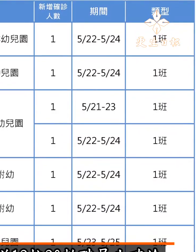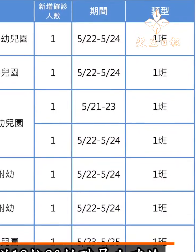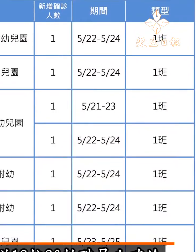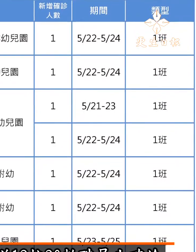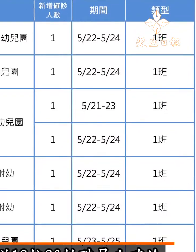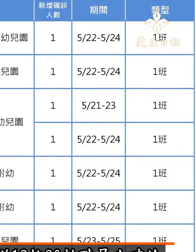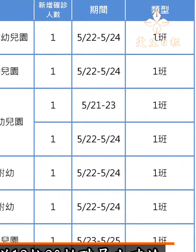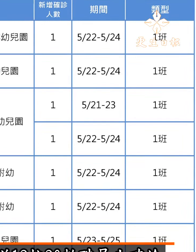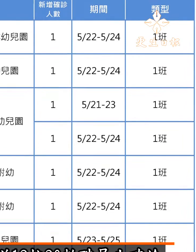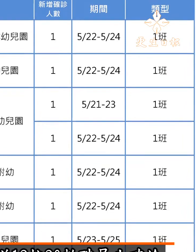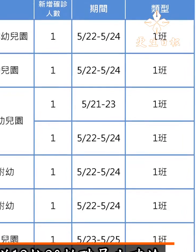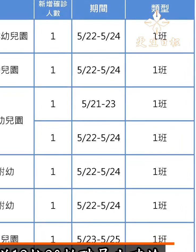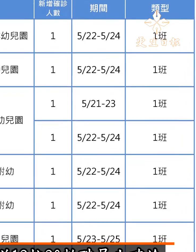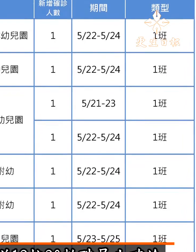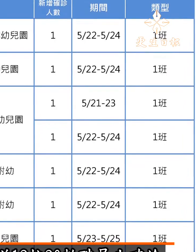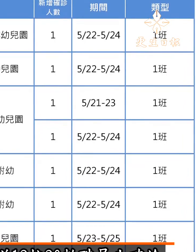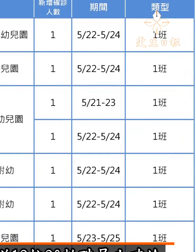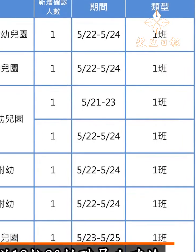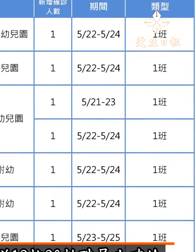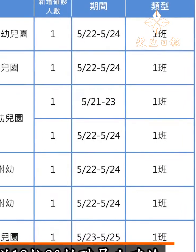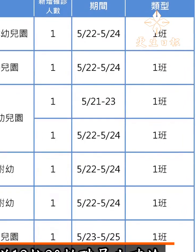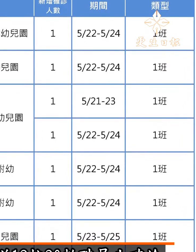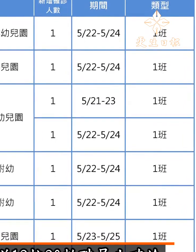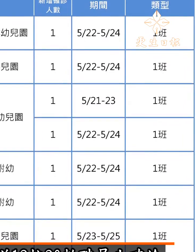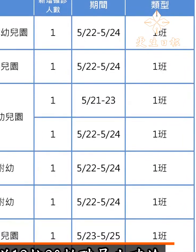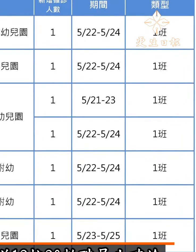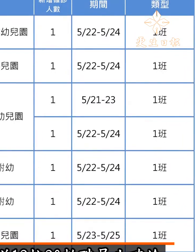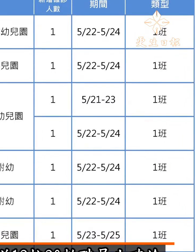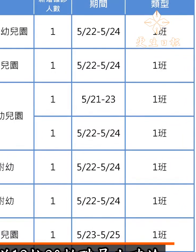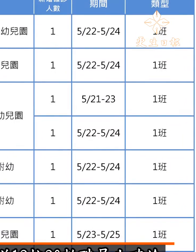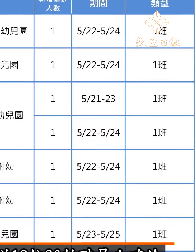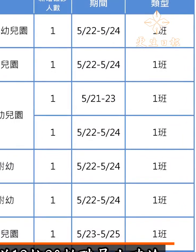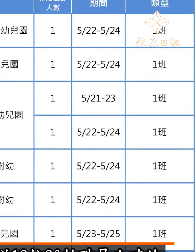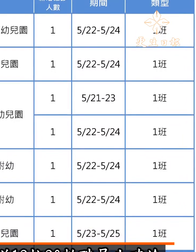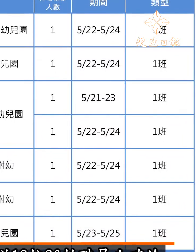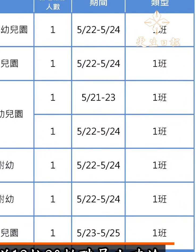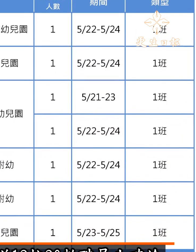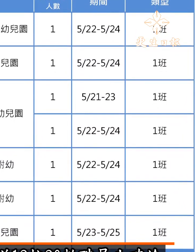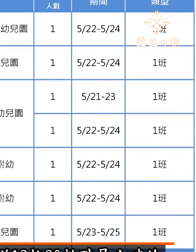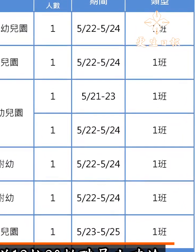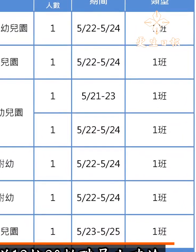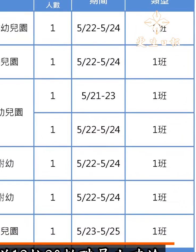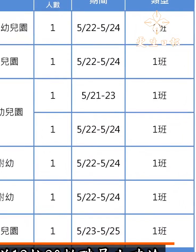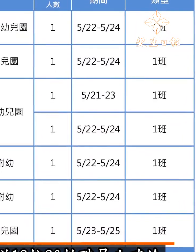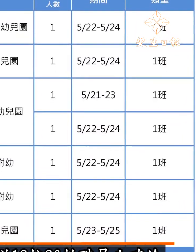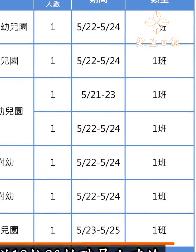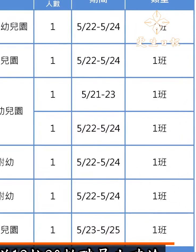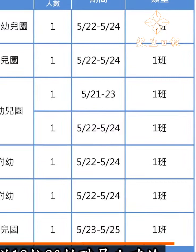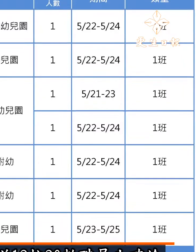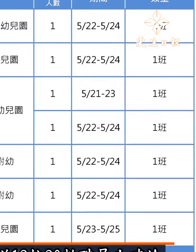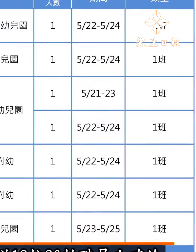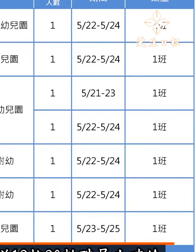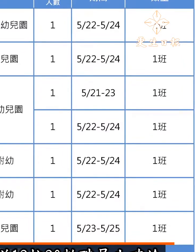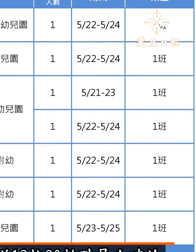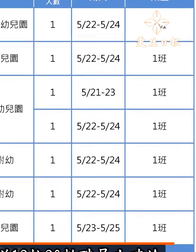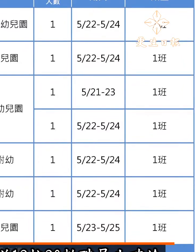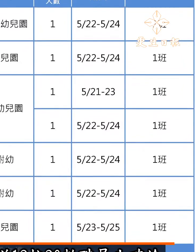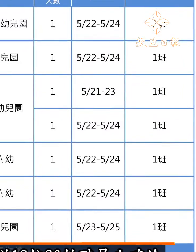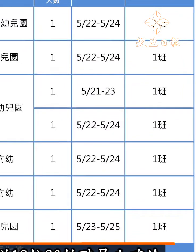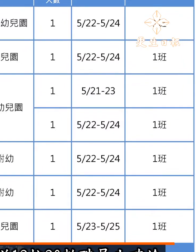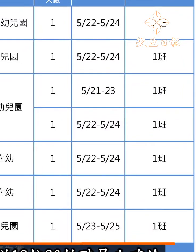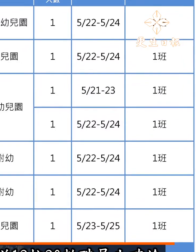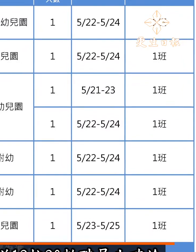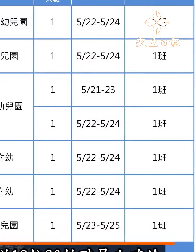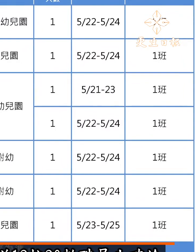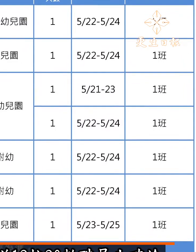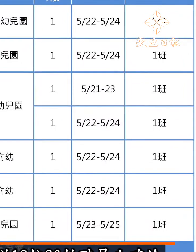等5所学校，那新增的确诊人数包含2位老师以及10位学生。在幼儿